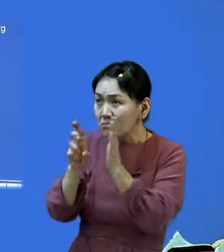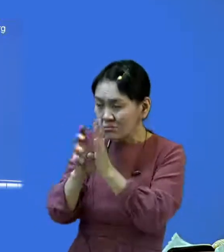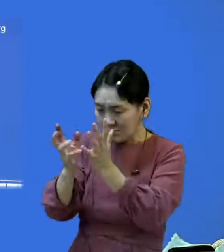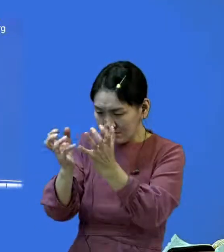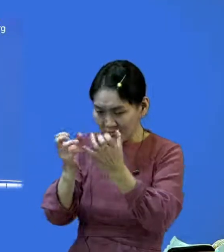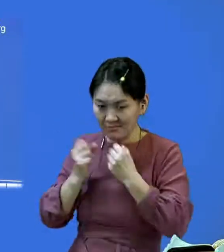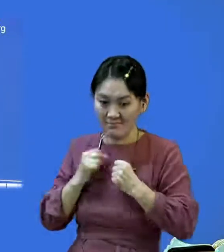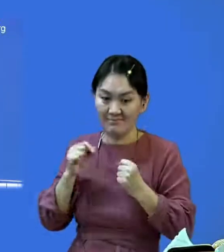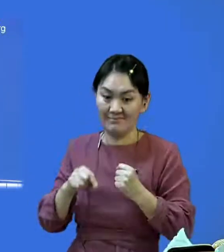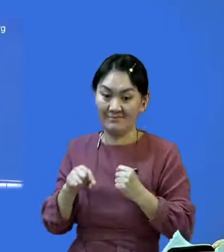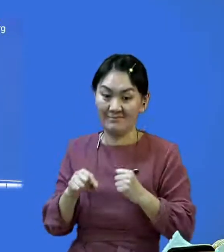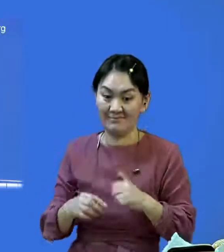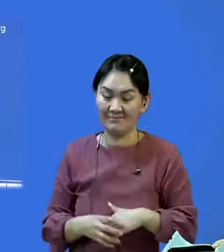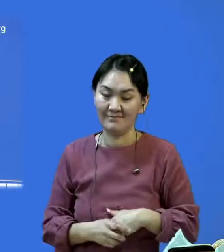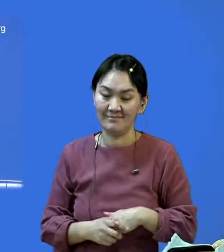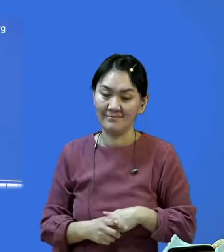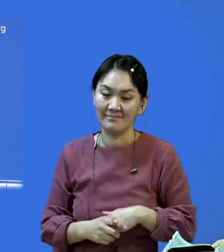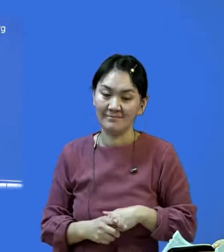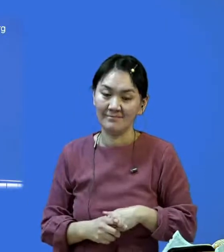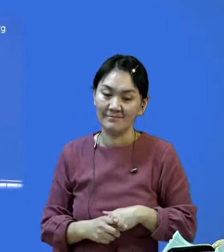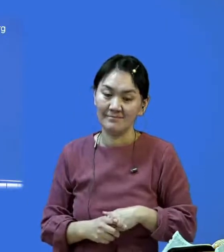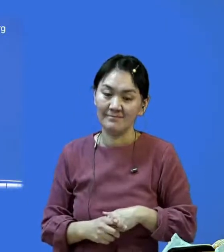тэгээд